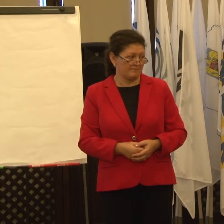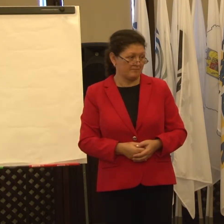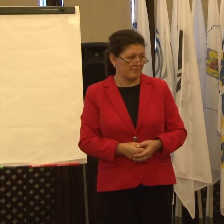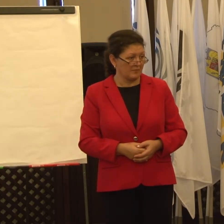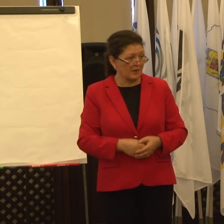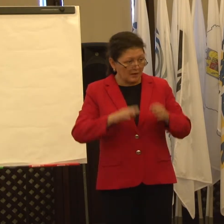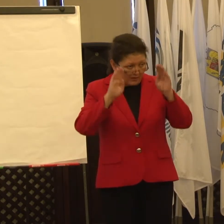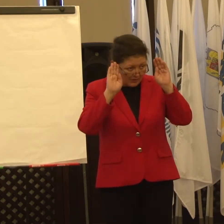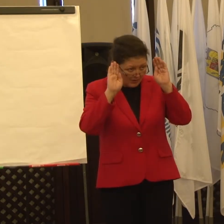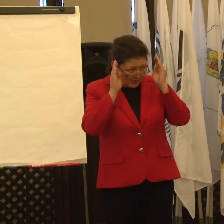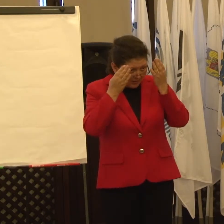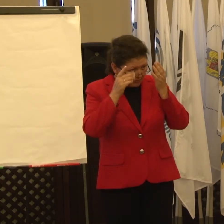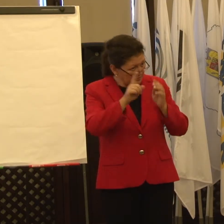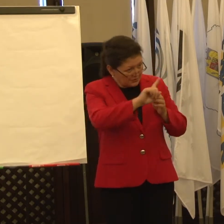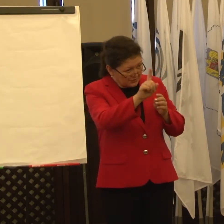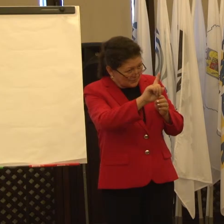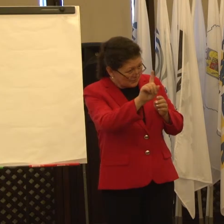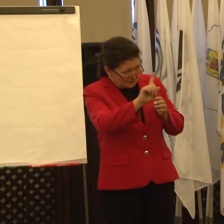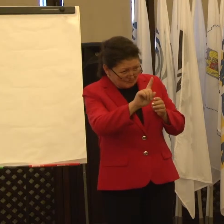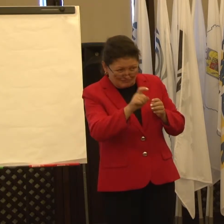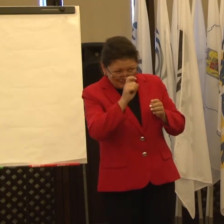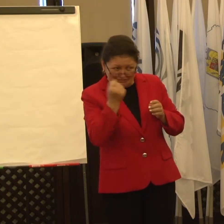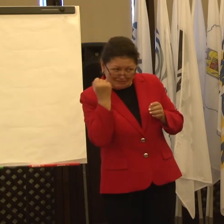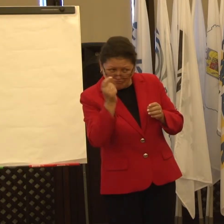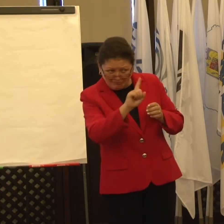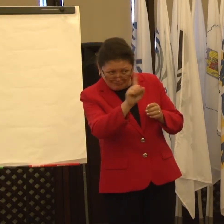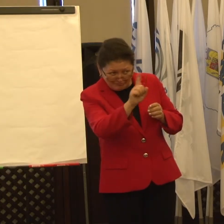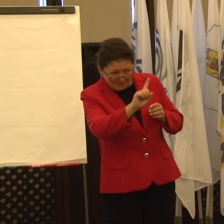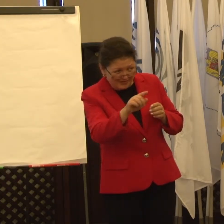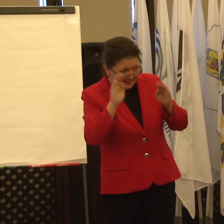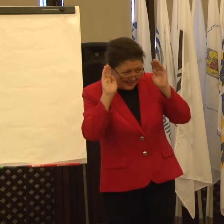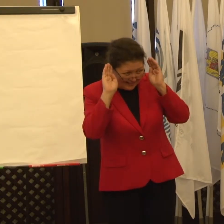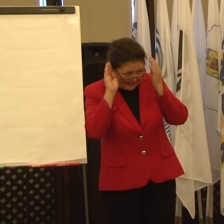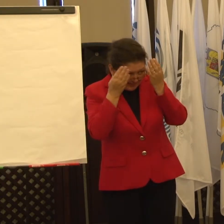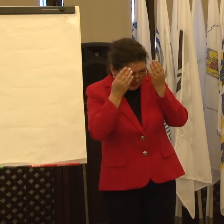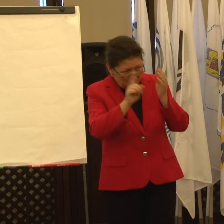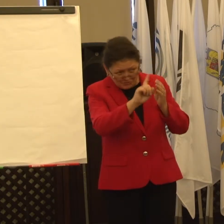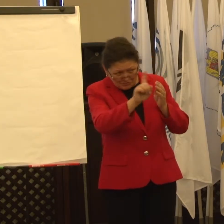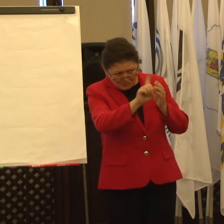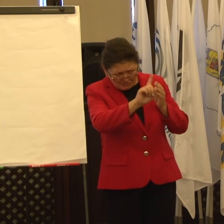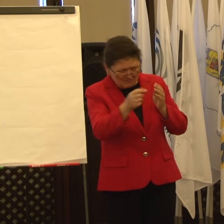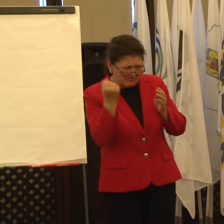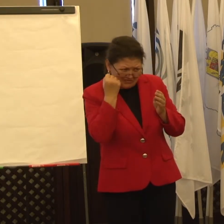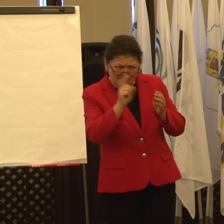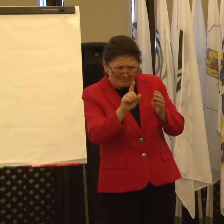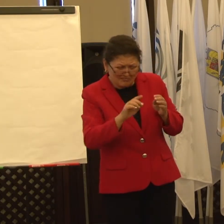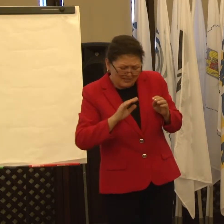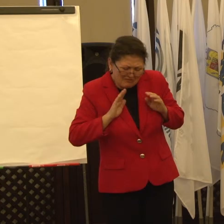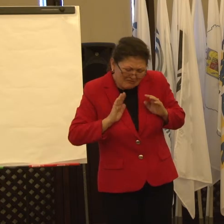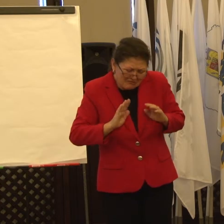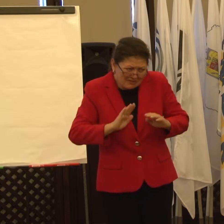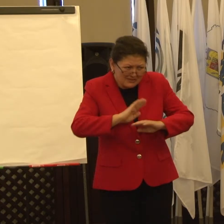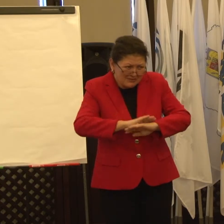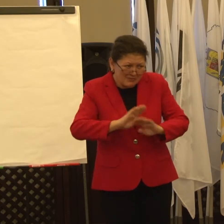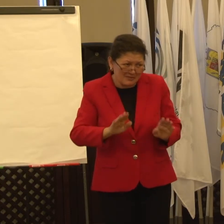agresive, nu? Așa cum s-a vehiculat iarăși, nu? În toată masă media.